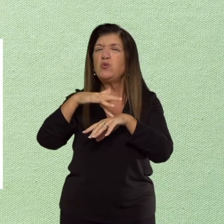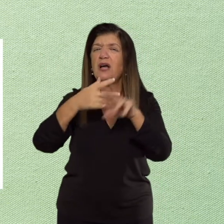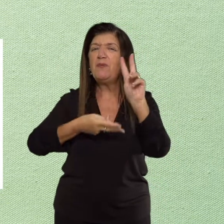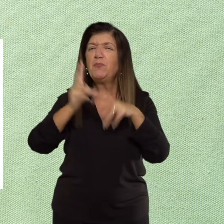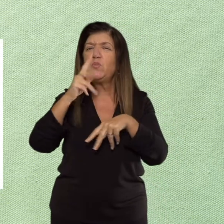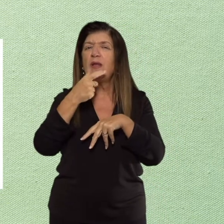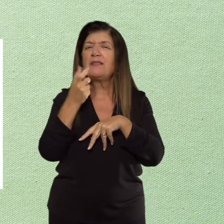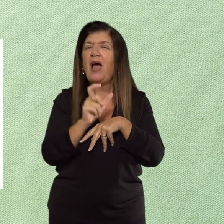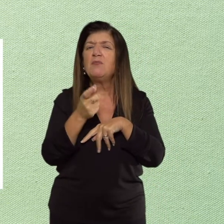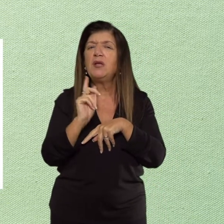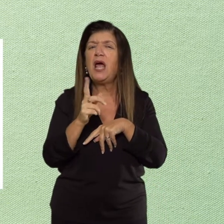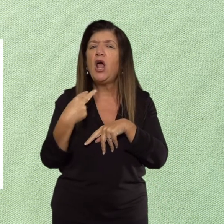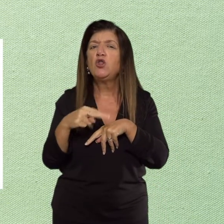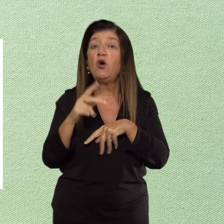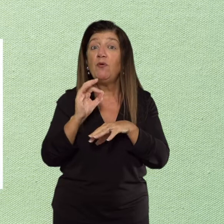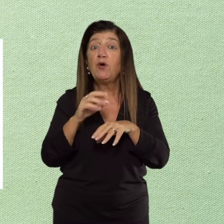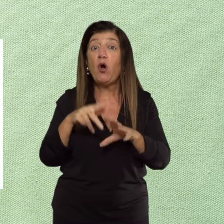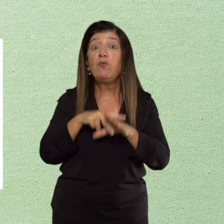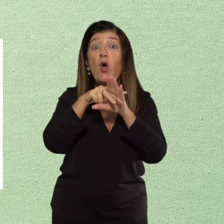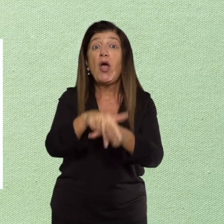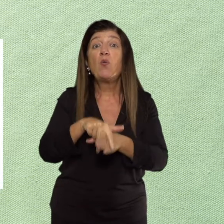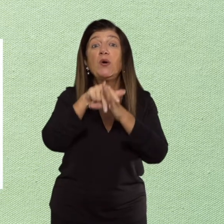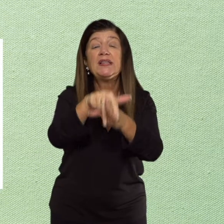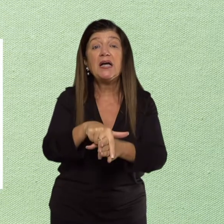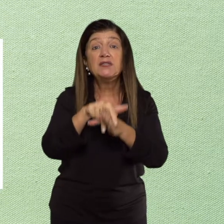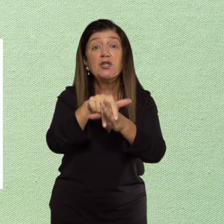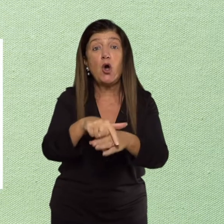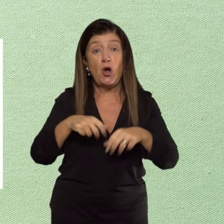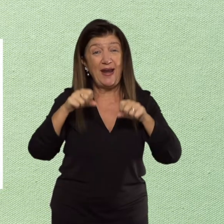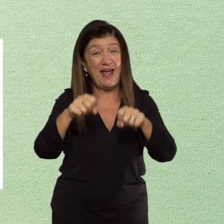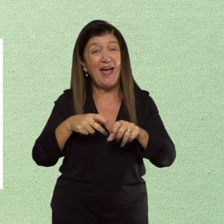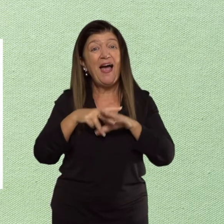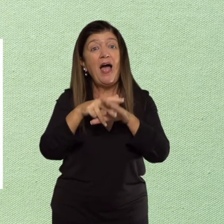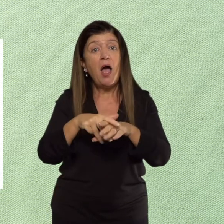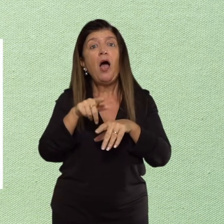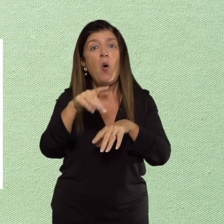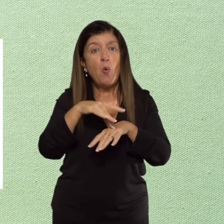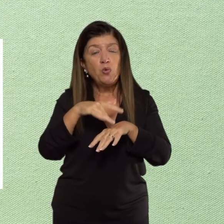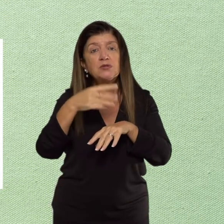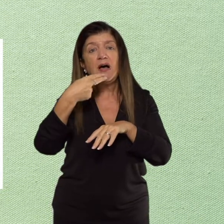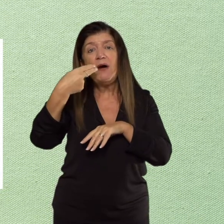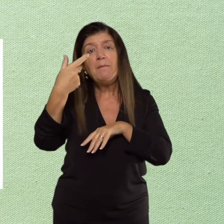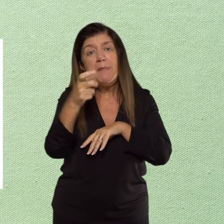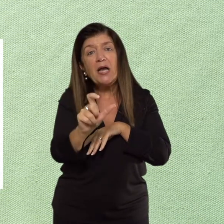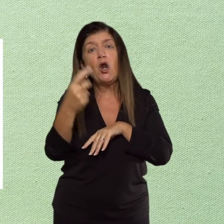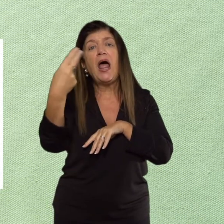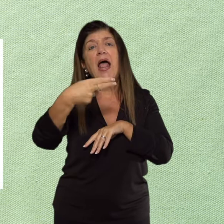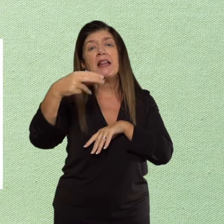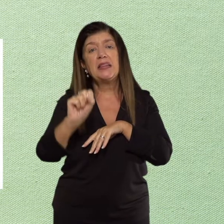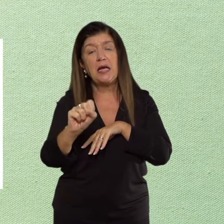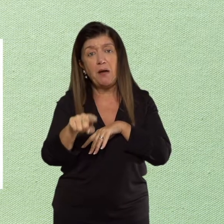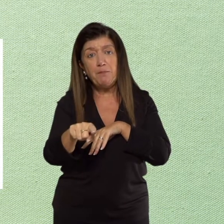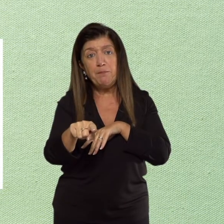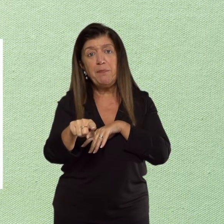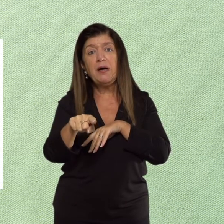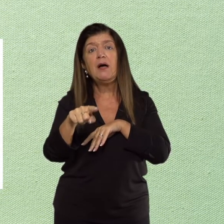soprattutto nell'equitazione, in cui davano un determinato handicap, ad